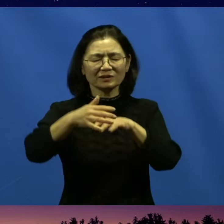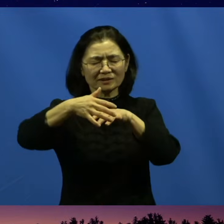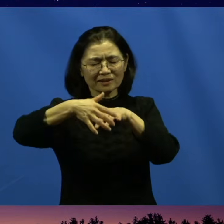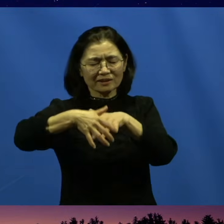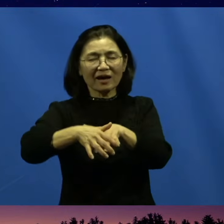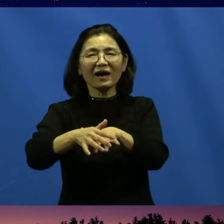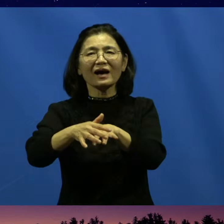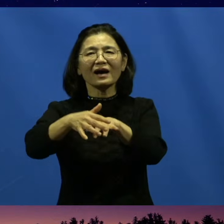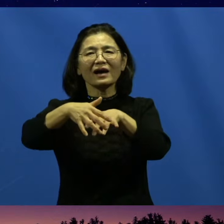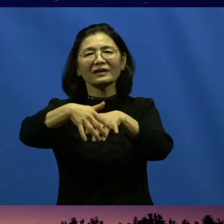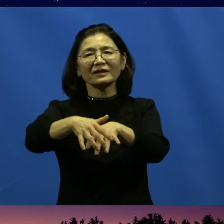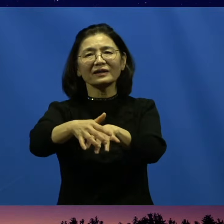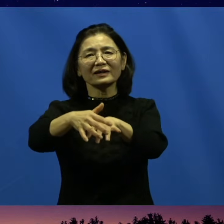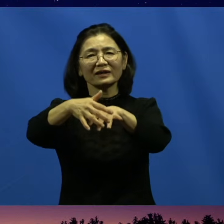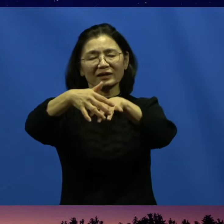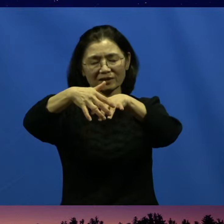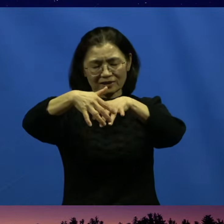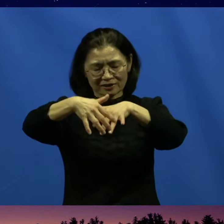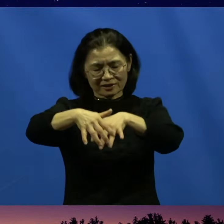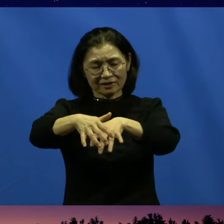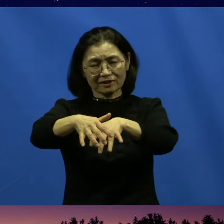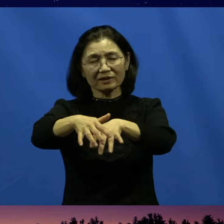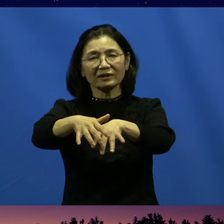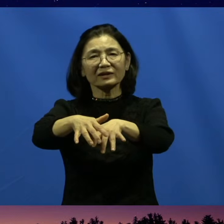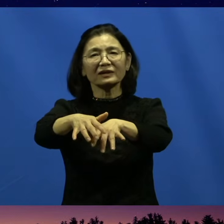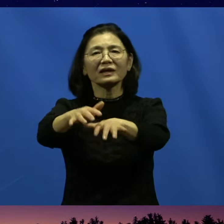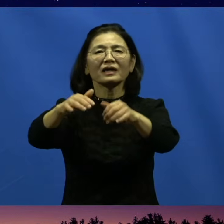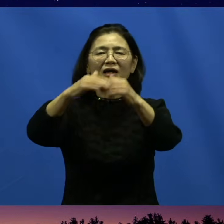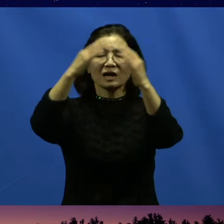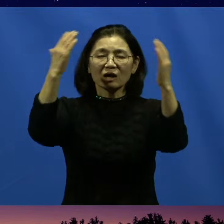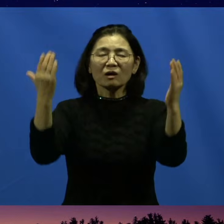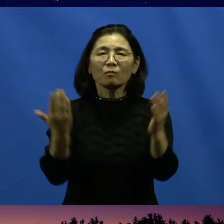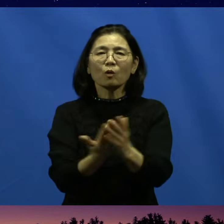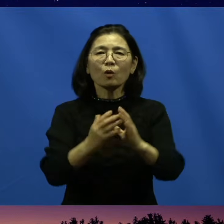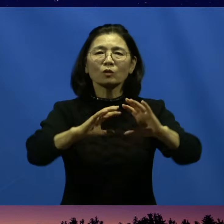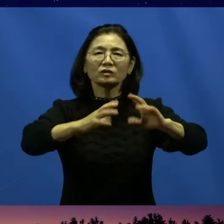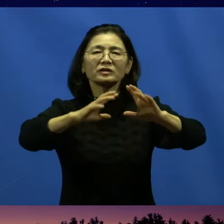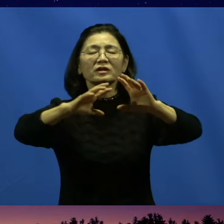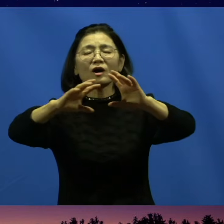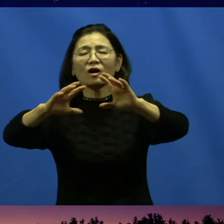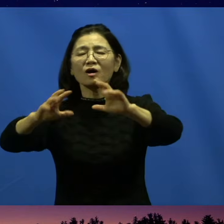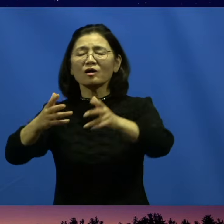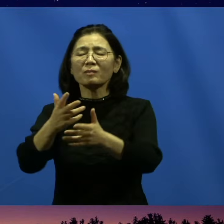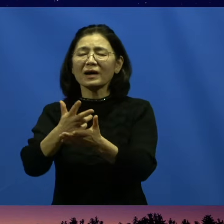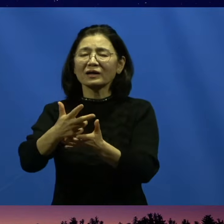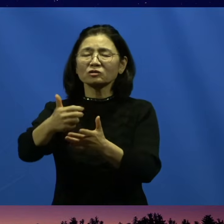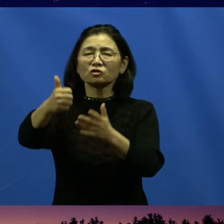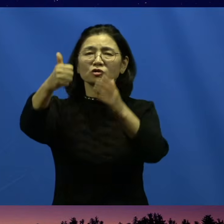모든